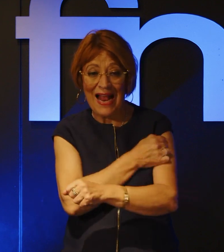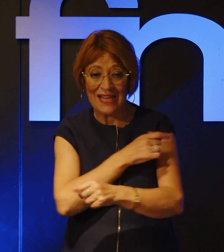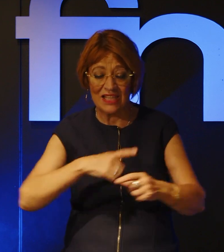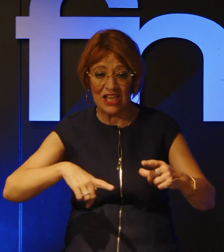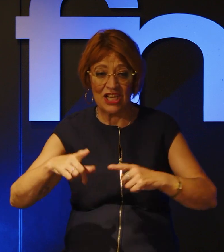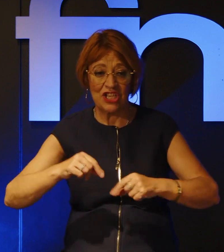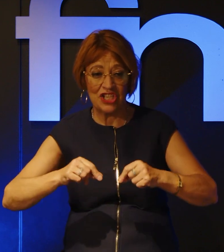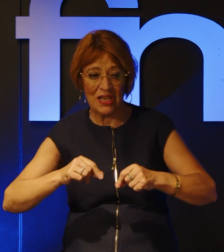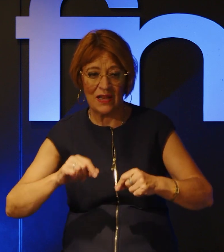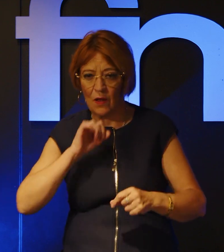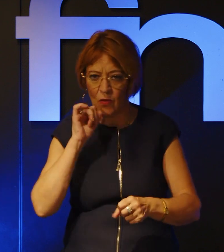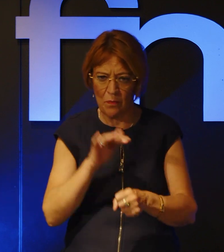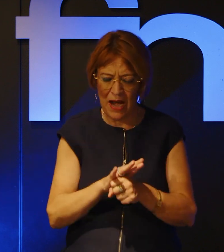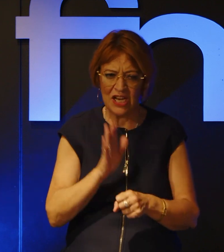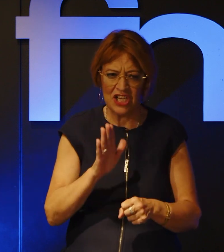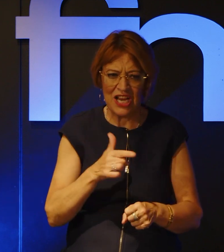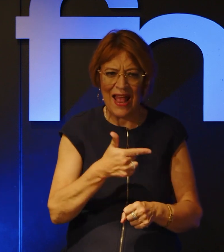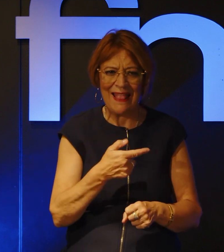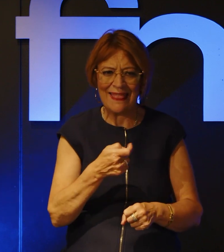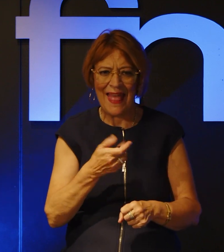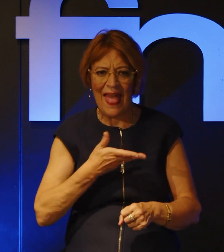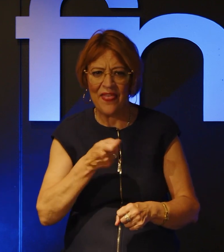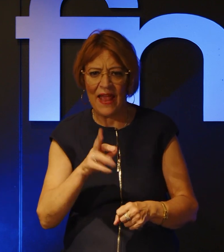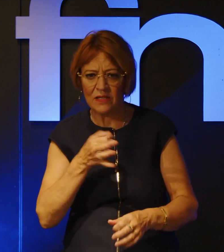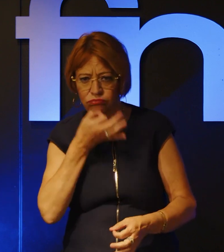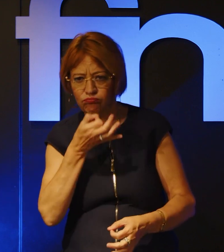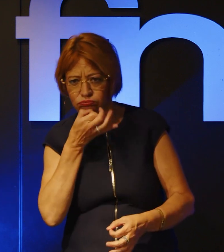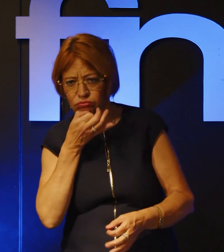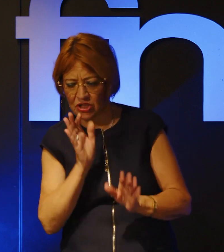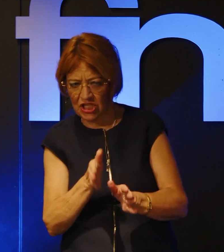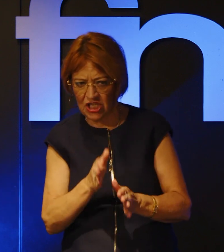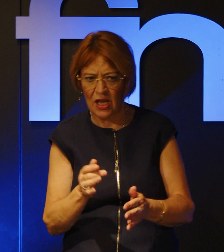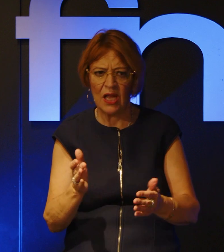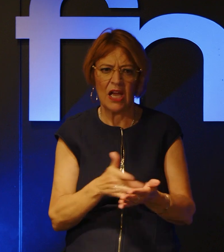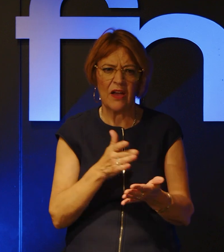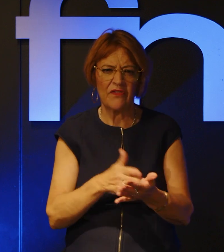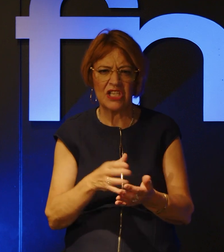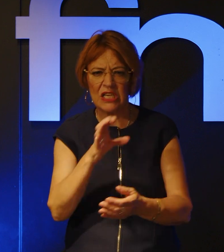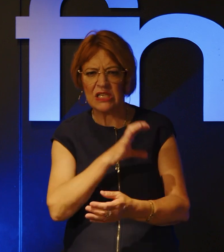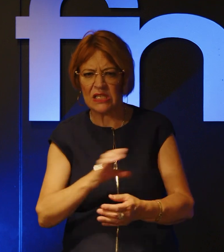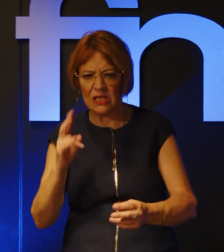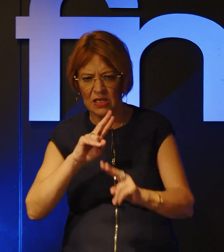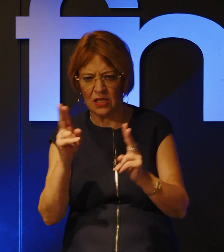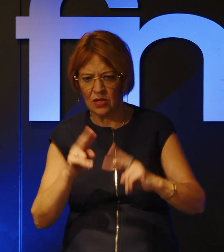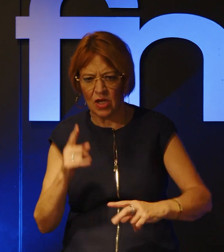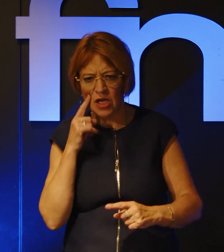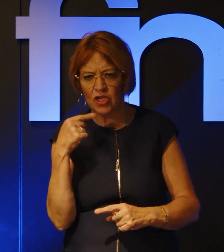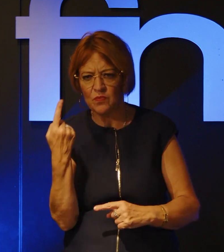speaker e de sete casais em terapia é publicada em diversas revistas científicas internacionais da